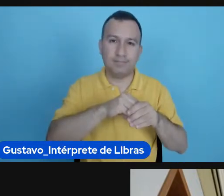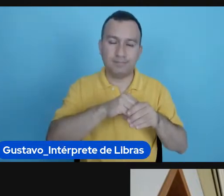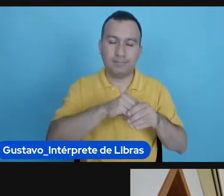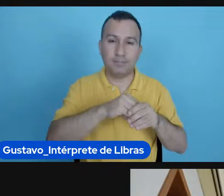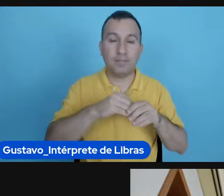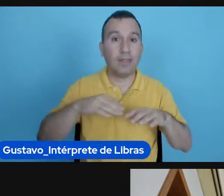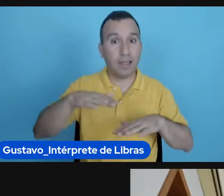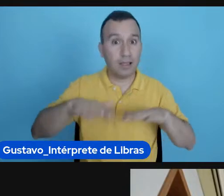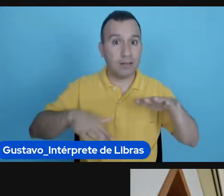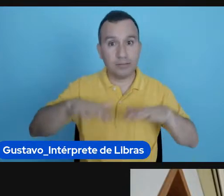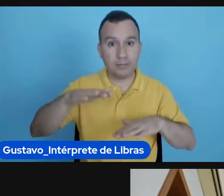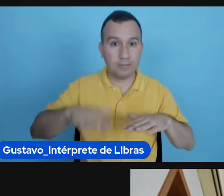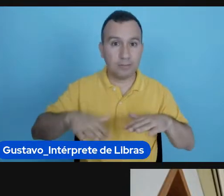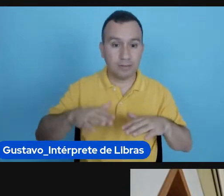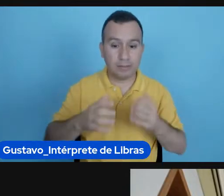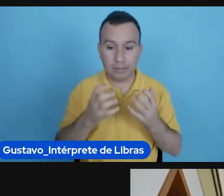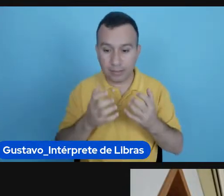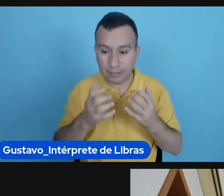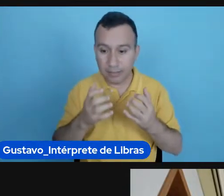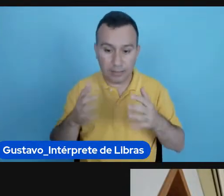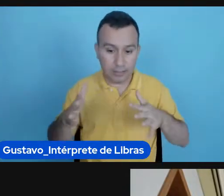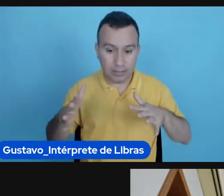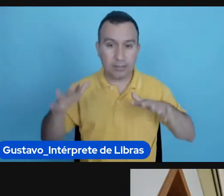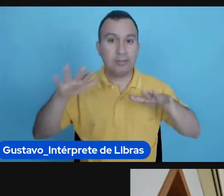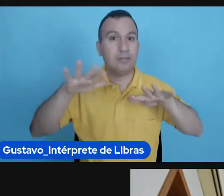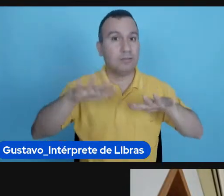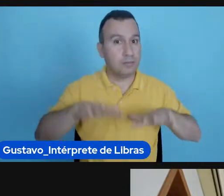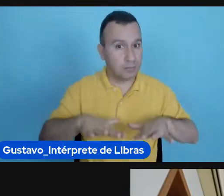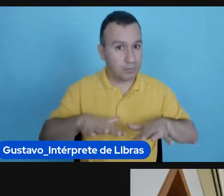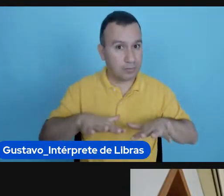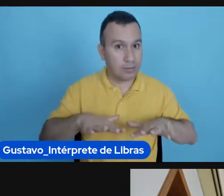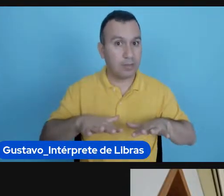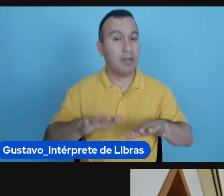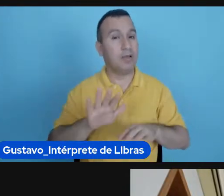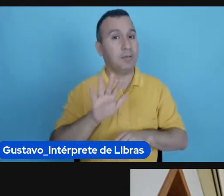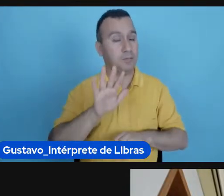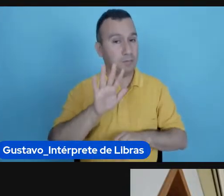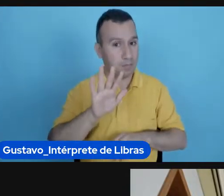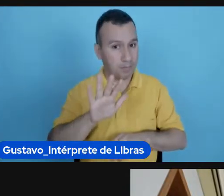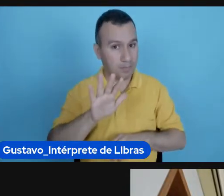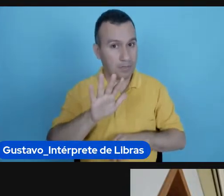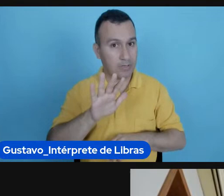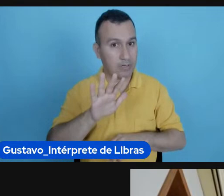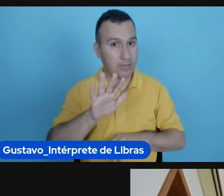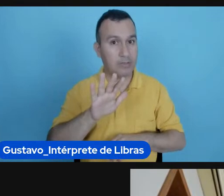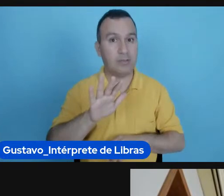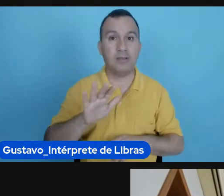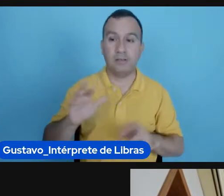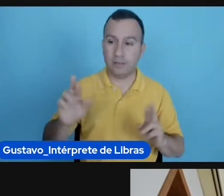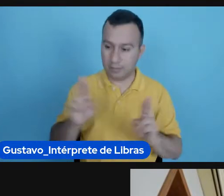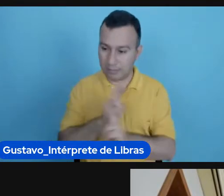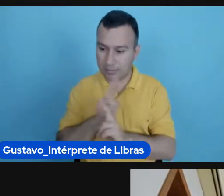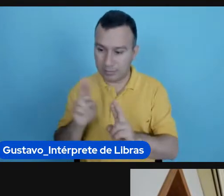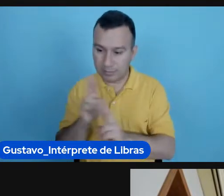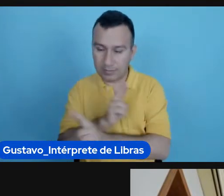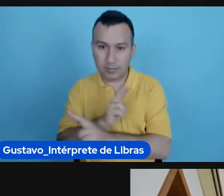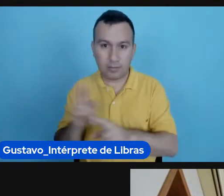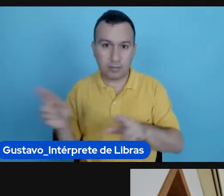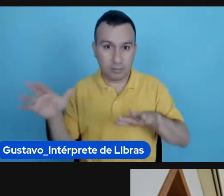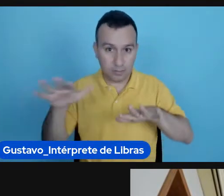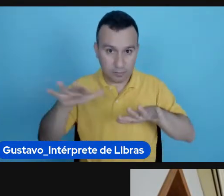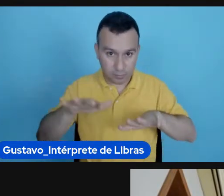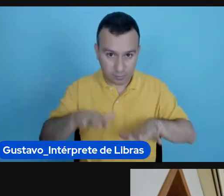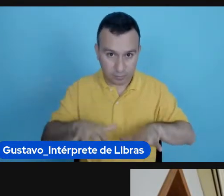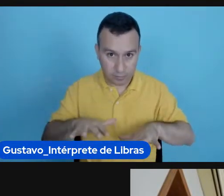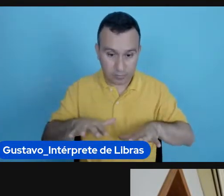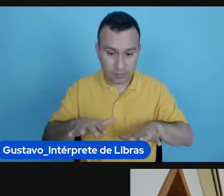o processo de relações, da qualidade das relações de inclusão, isso é com o